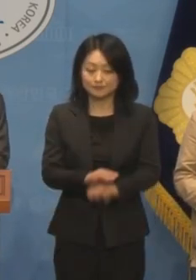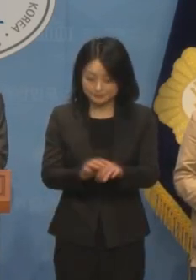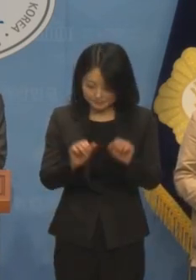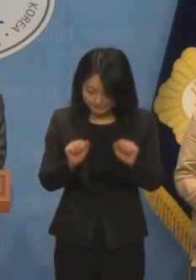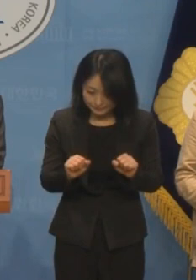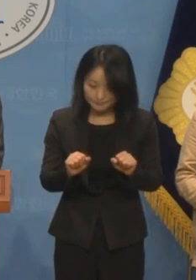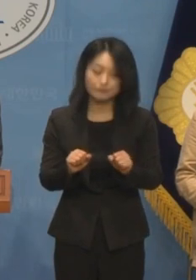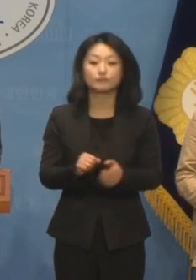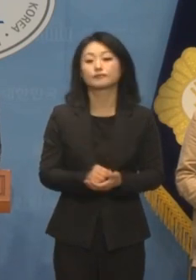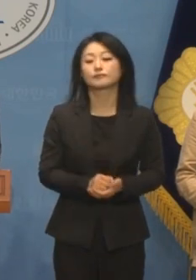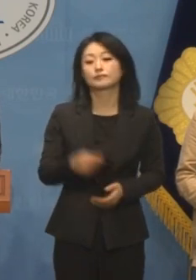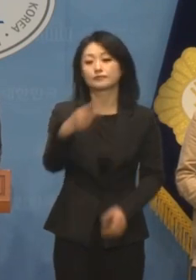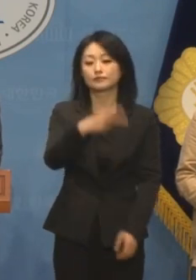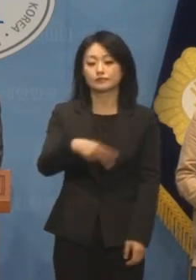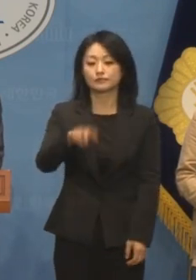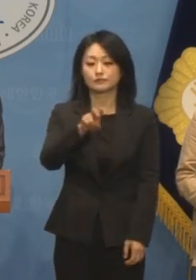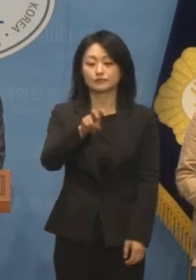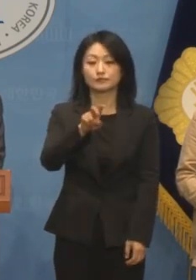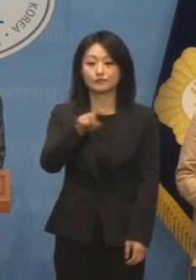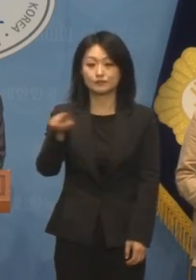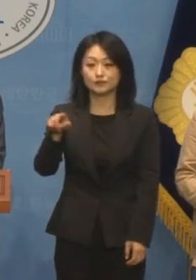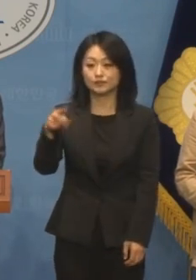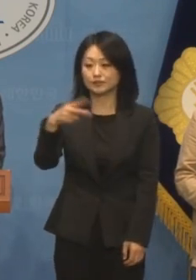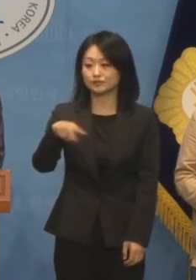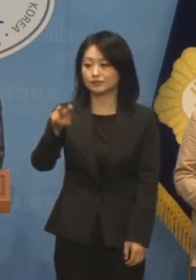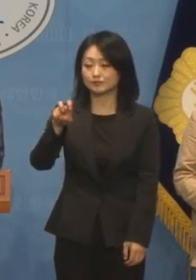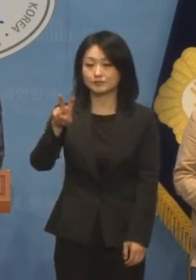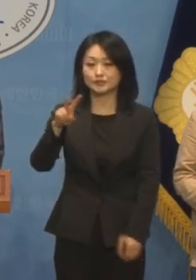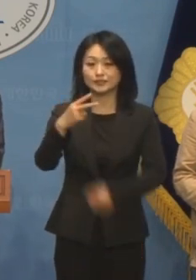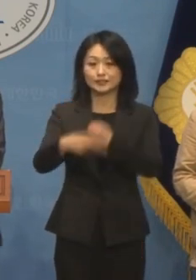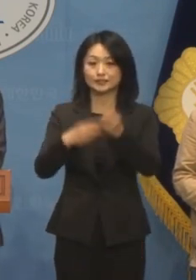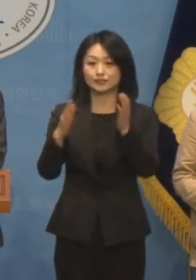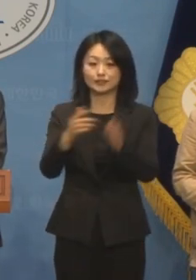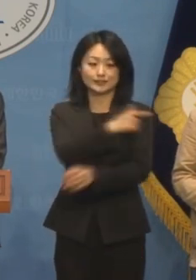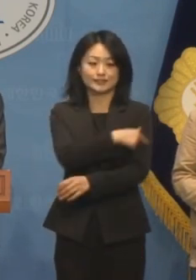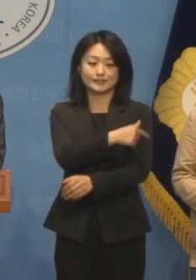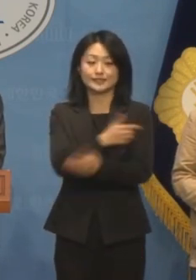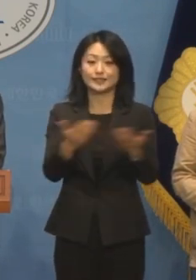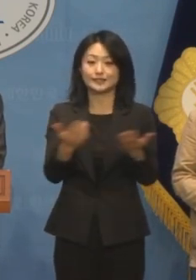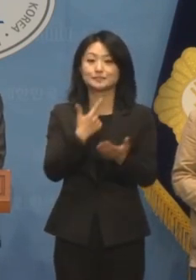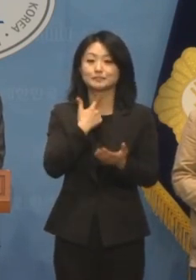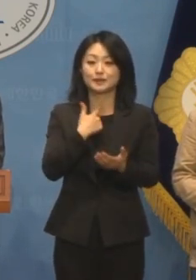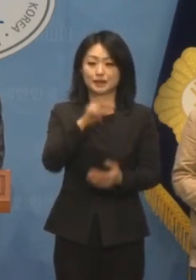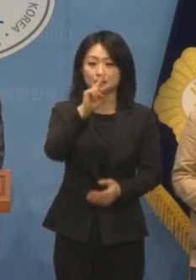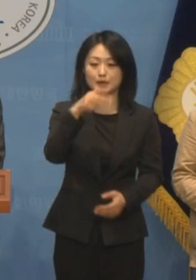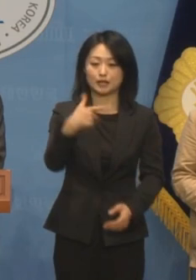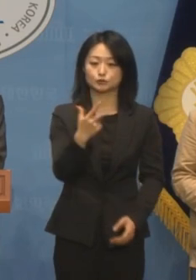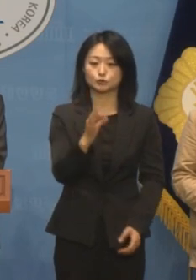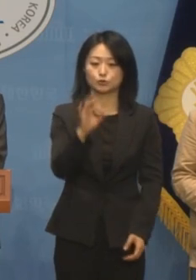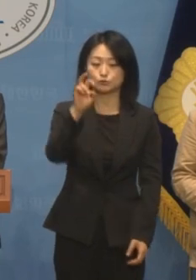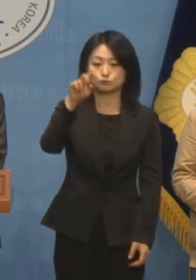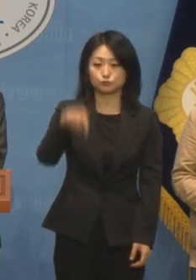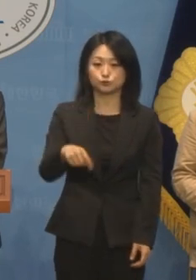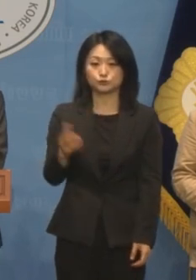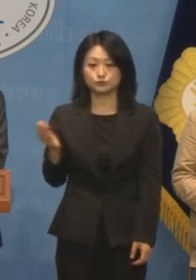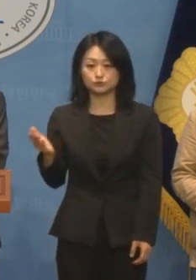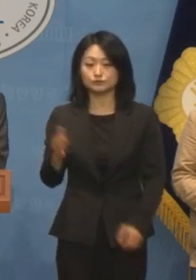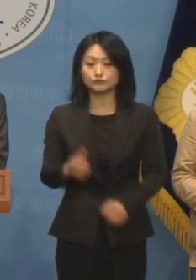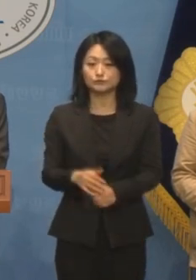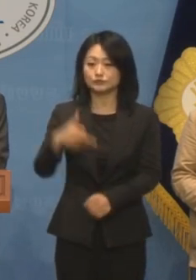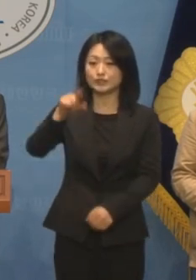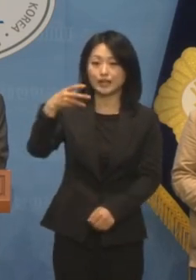안녕하세요. 2020년부터 21년까지 이사를 지낸 박종무입니다. 카라 노조의 전지영 대표